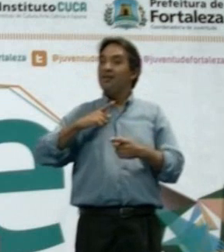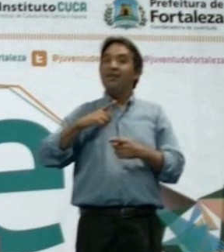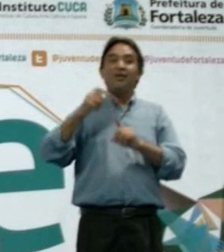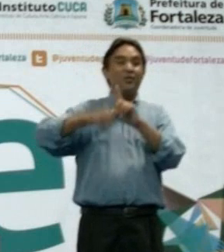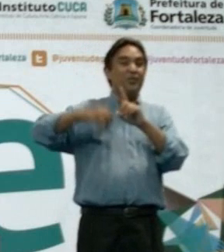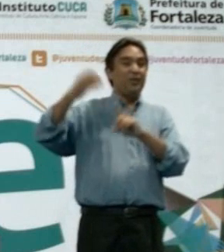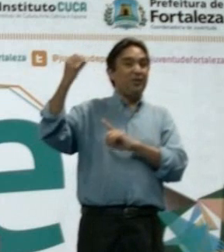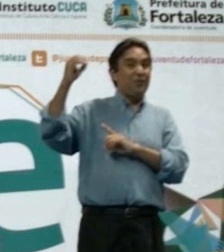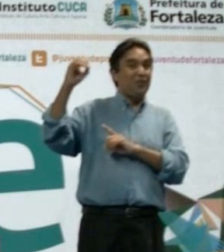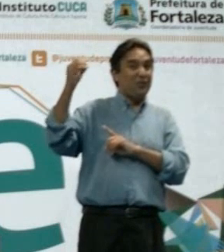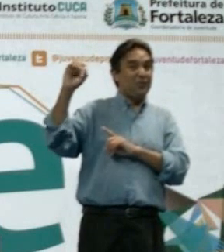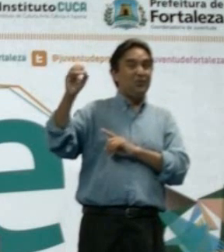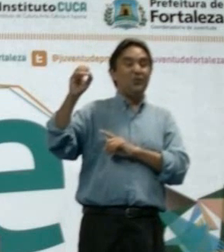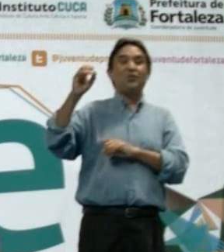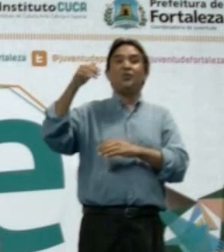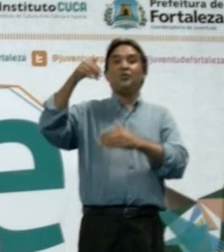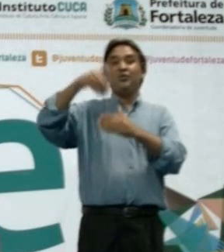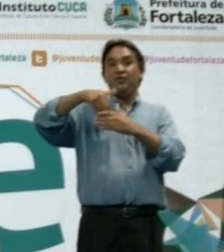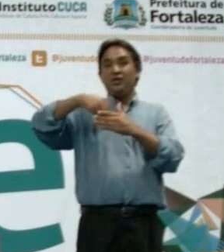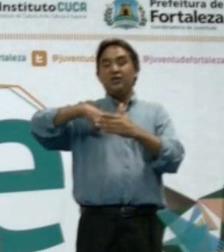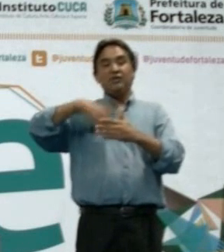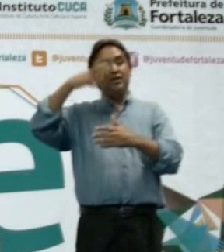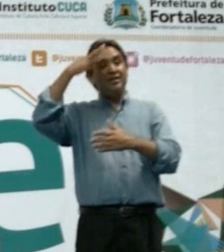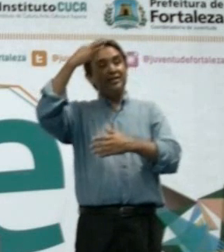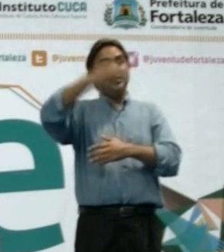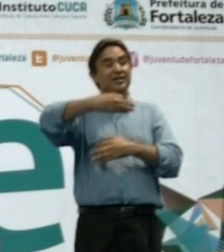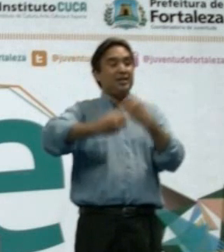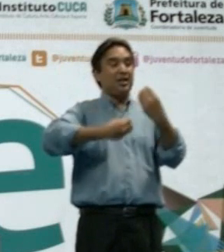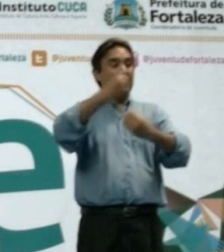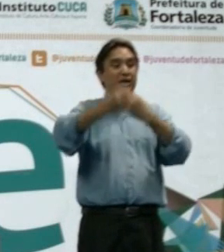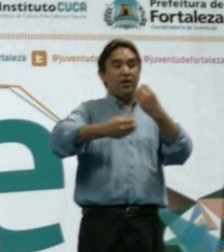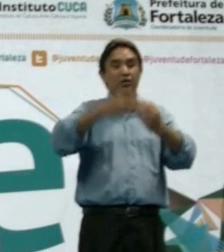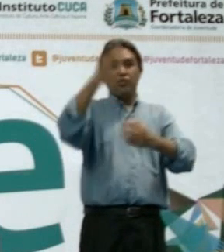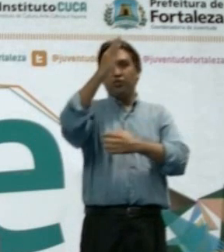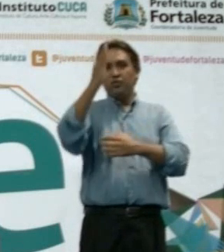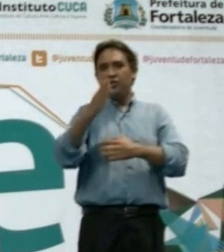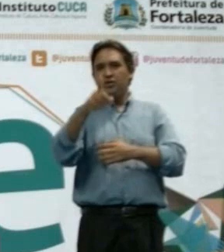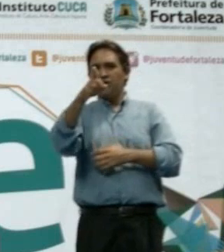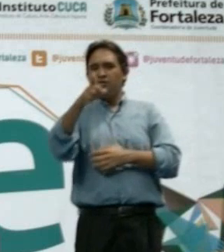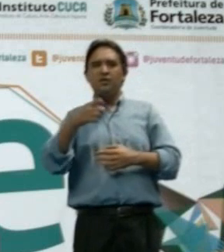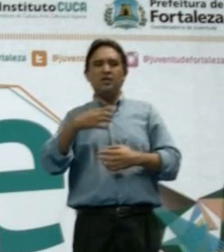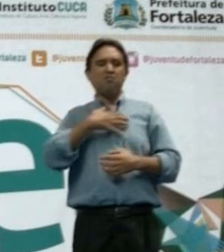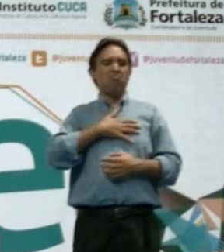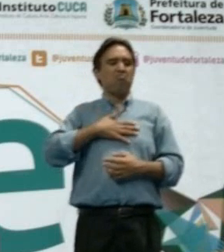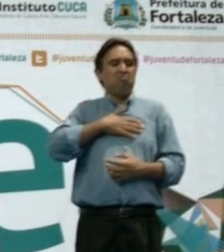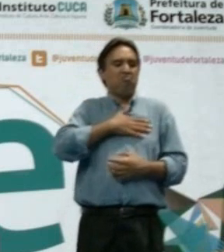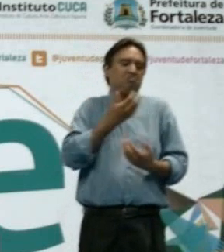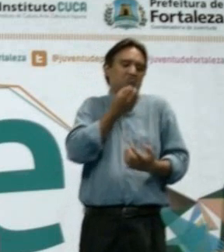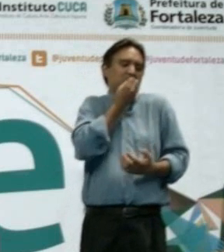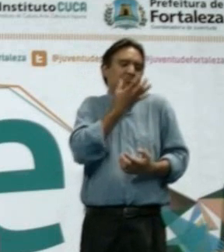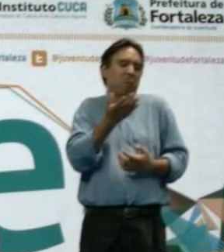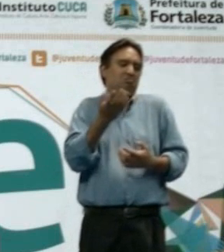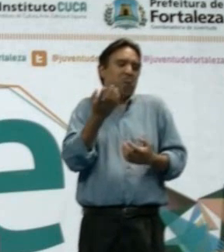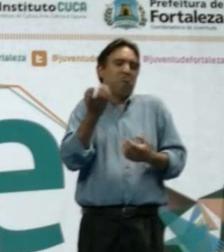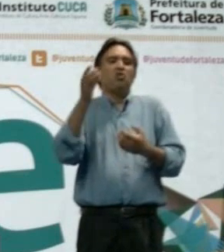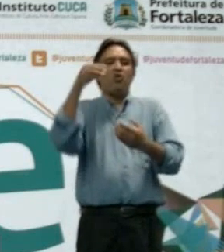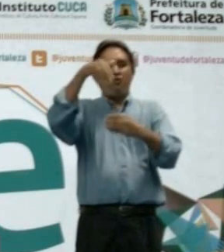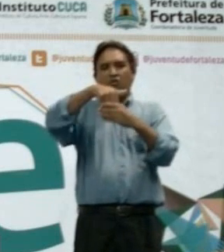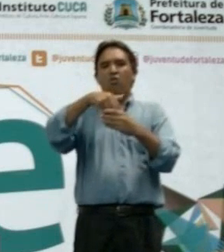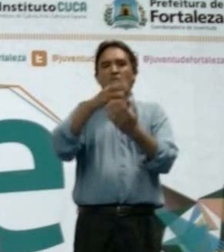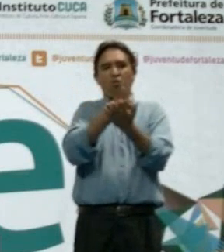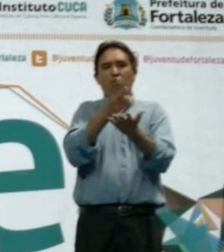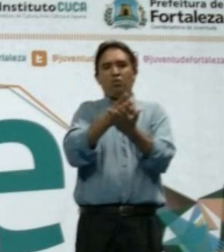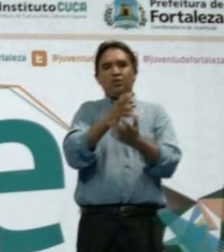outubro, onde nós vamos decidir os rumos da nossa nação. Se você está satisfeito, vote para continuar. Se você